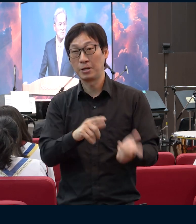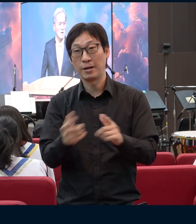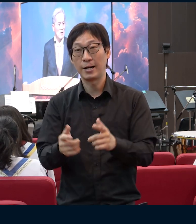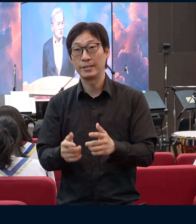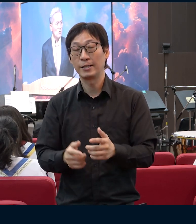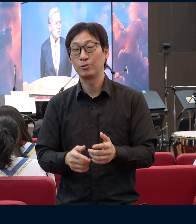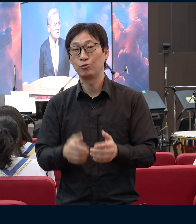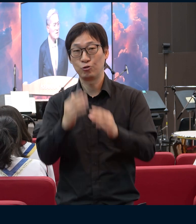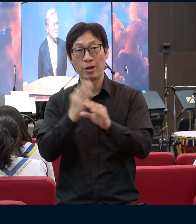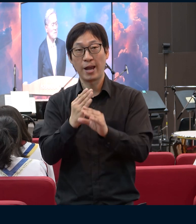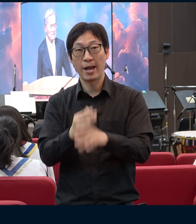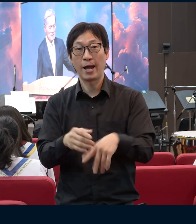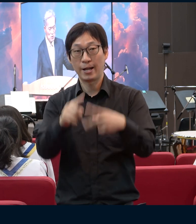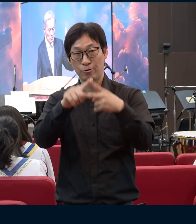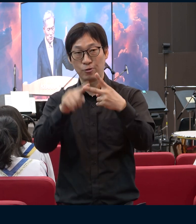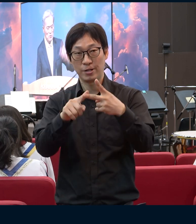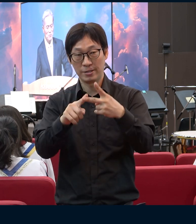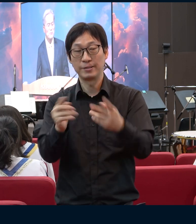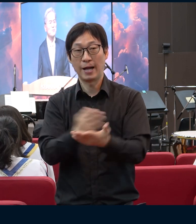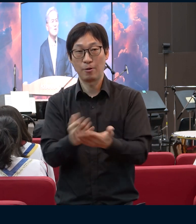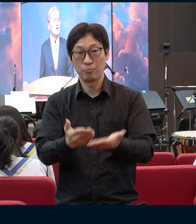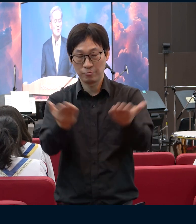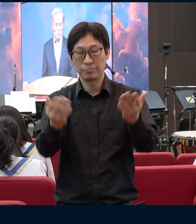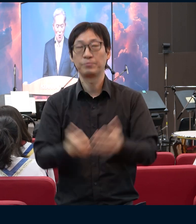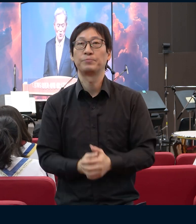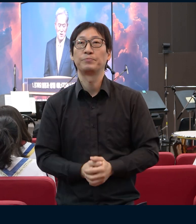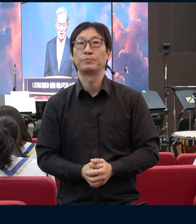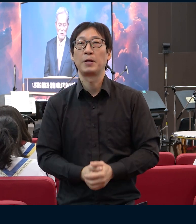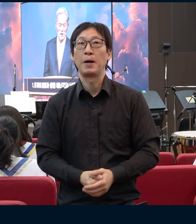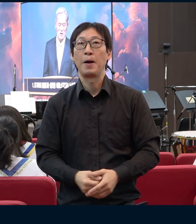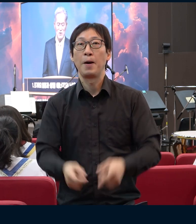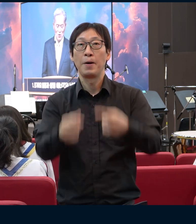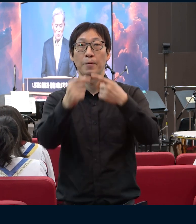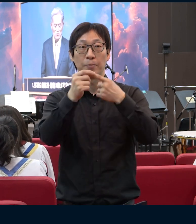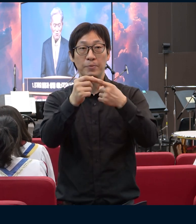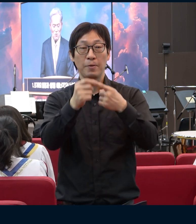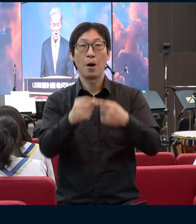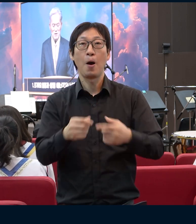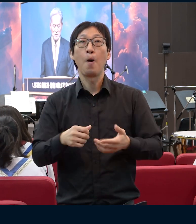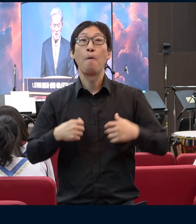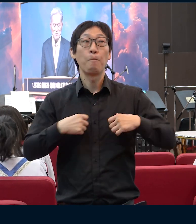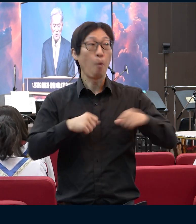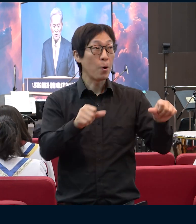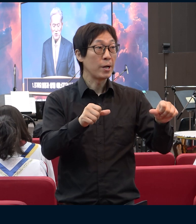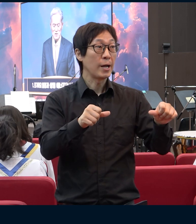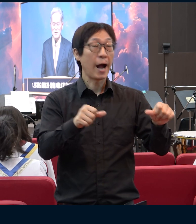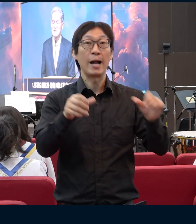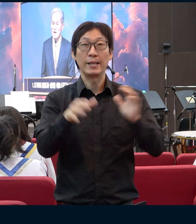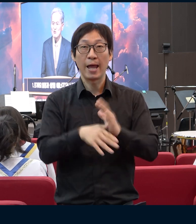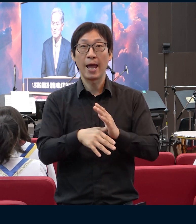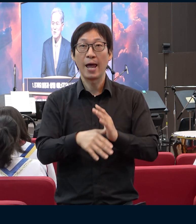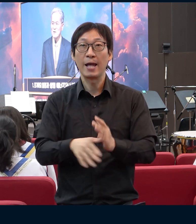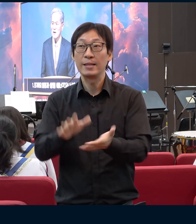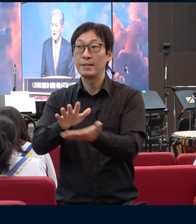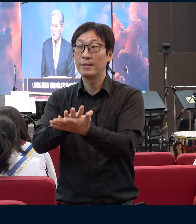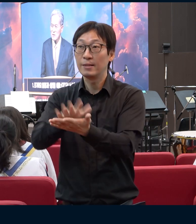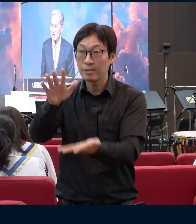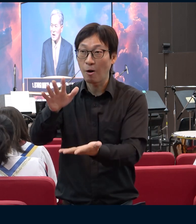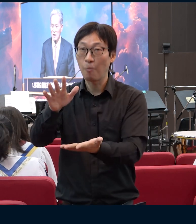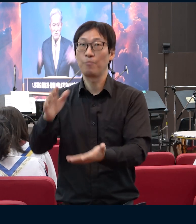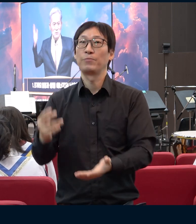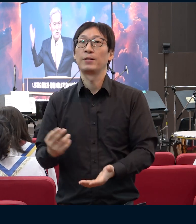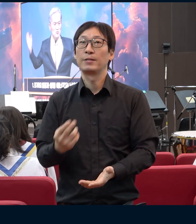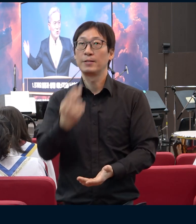두 가지를 함께 나누기 원합니다. 첫 번째로, 포기하되 열정과 생명 에너지를 낮추면